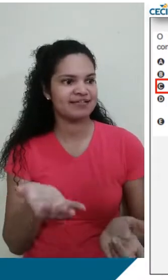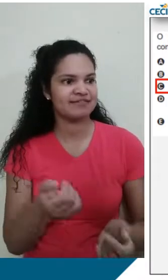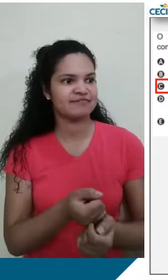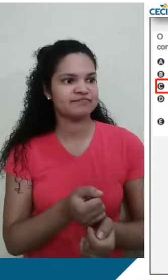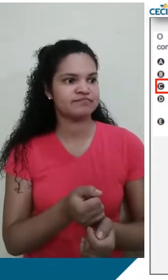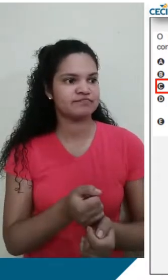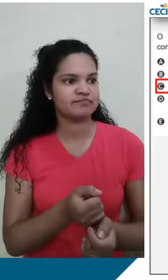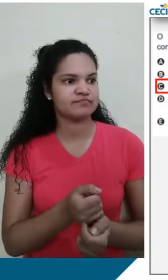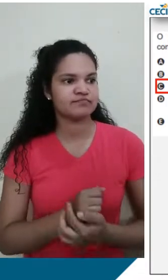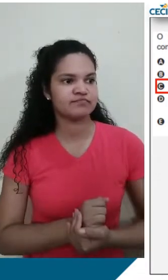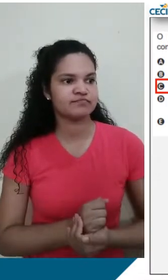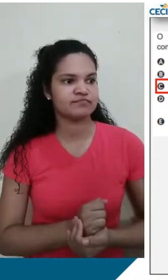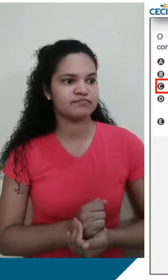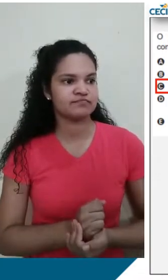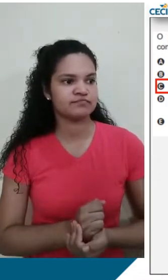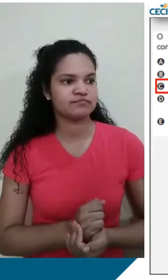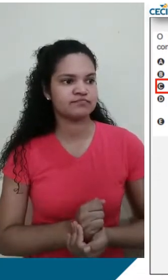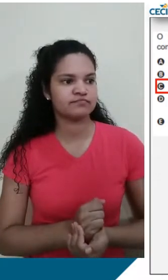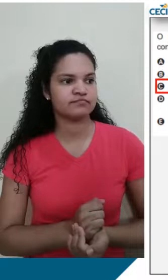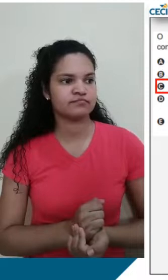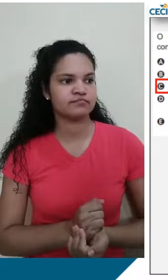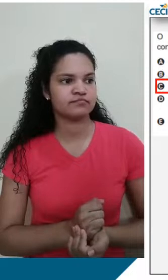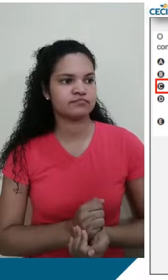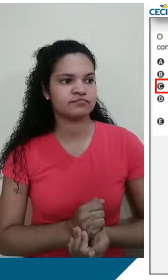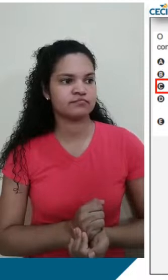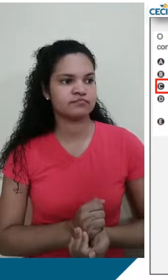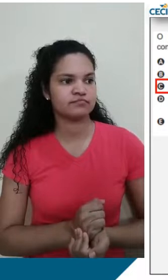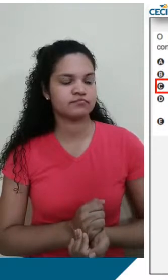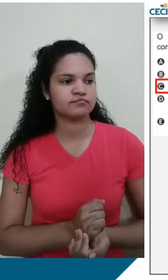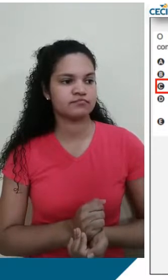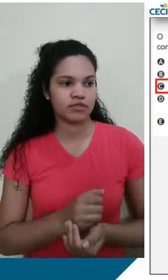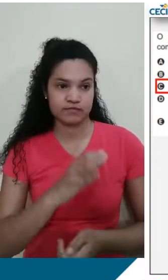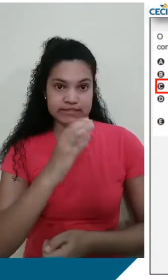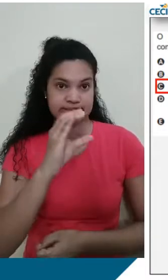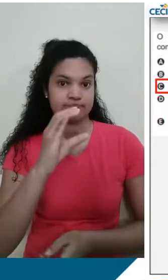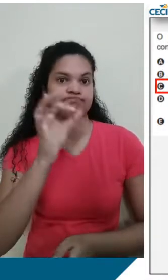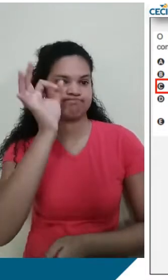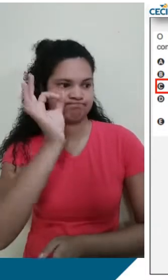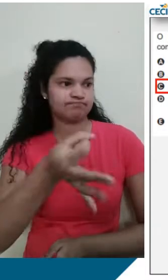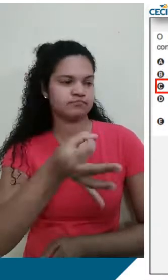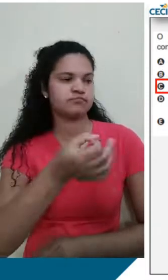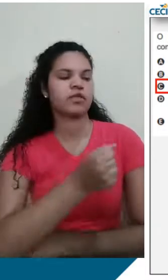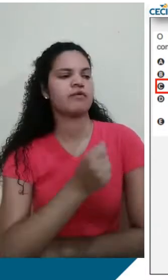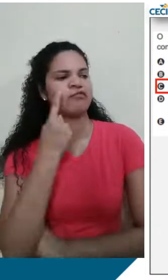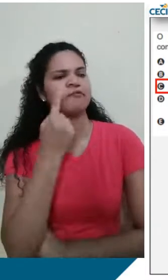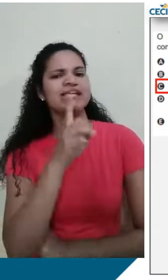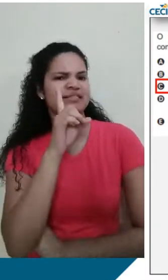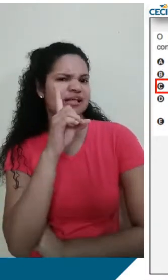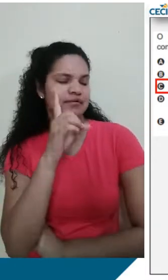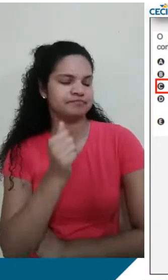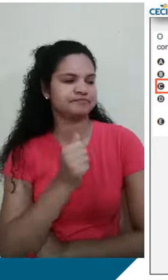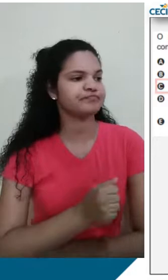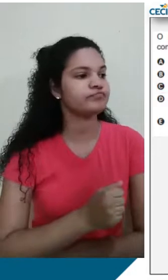sem tela, sobram animais maiores. Então, a resposta C está correta. A alternativa